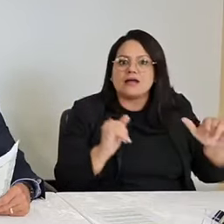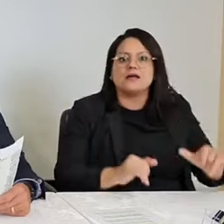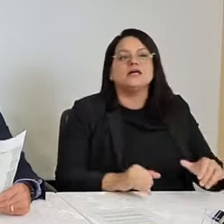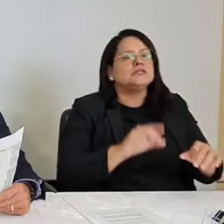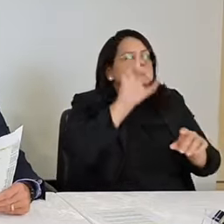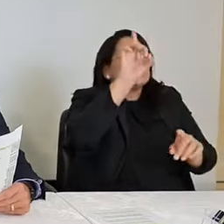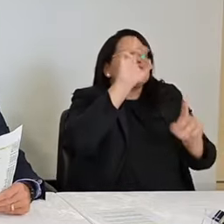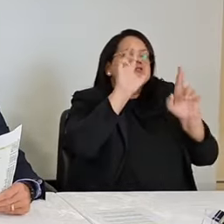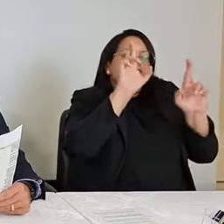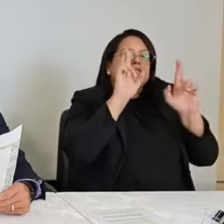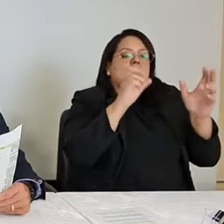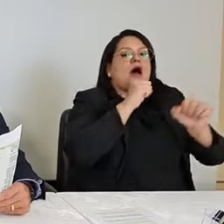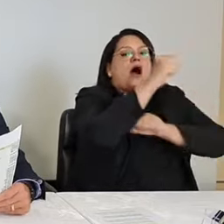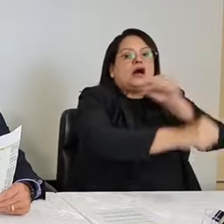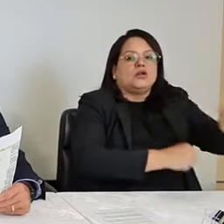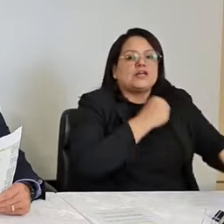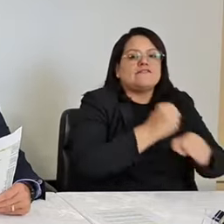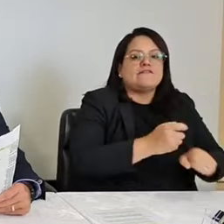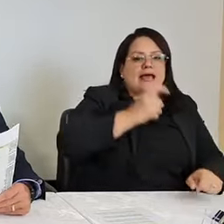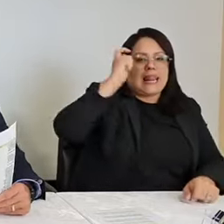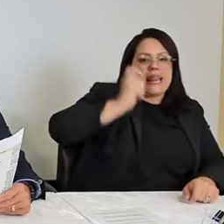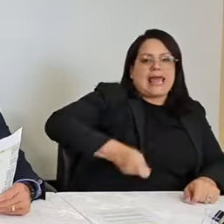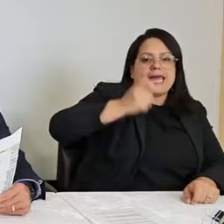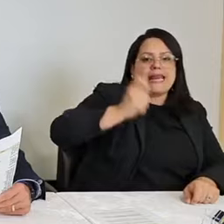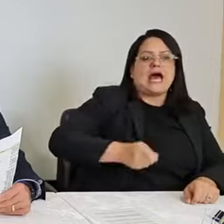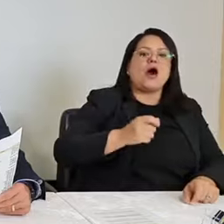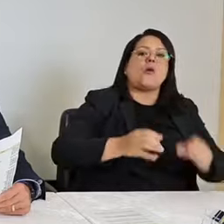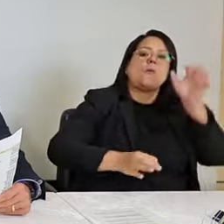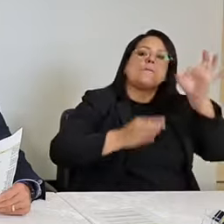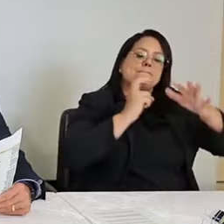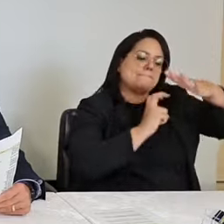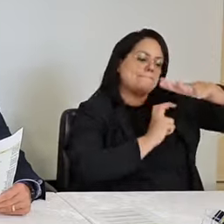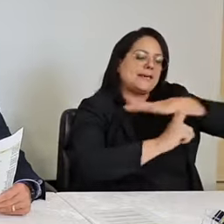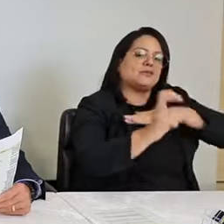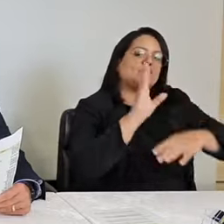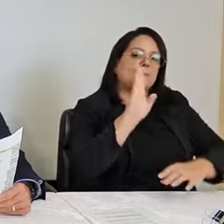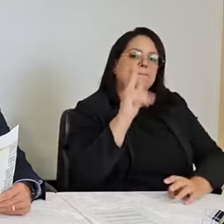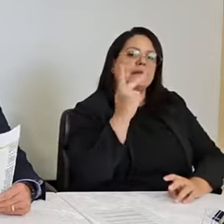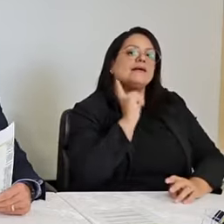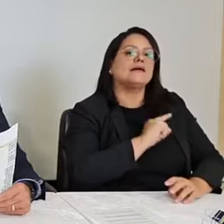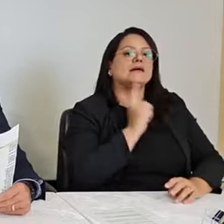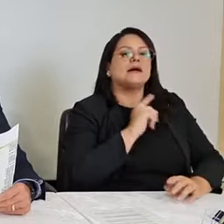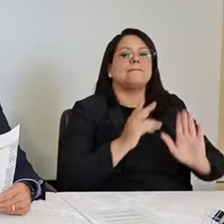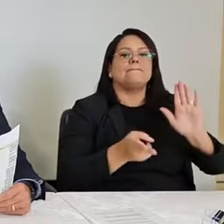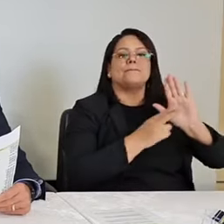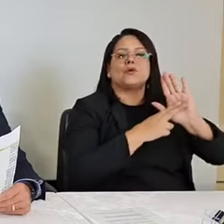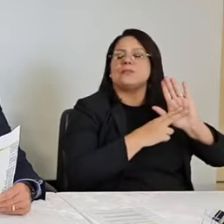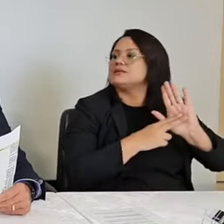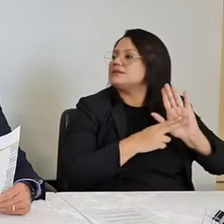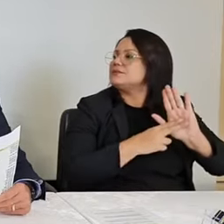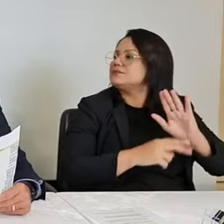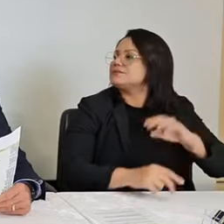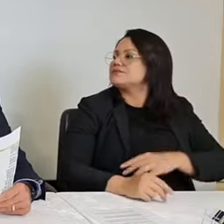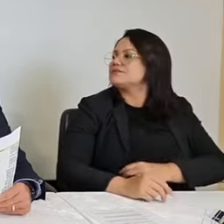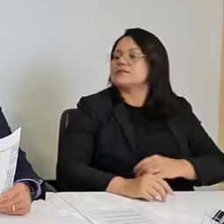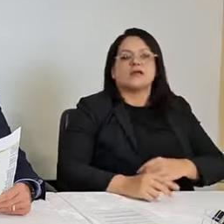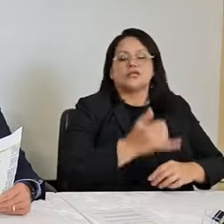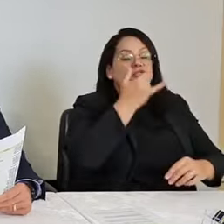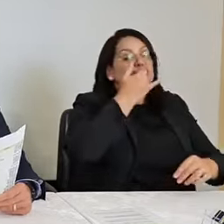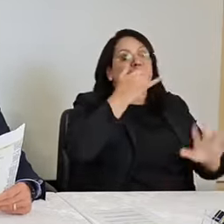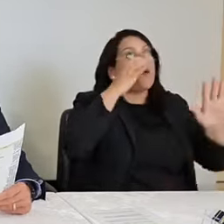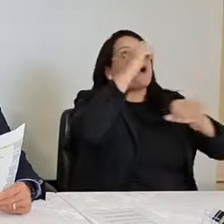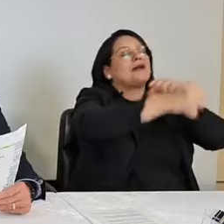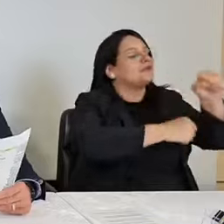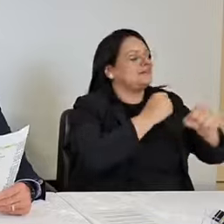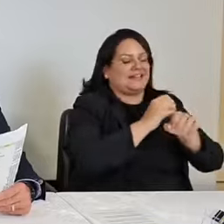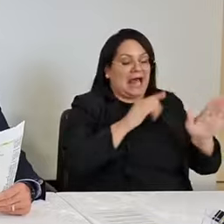Deus quiser, ano que vem a gente está levando a leilão o metrô de Belo Horizonte, uma promessa antiga aí. No estado. O ano que vem ou esse ano 22? Esse ano, perdão. 22. Eu